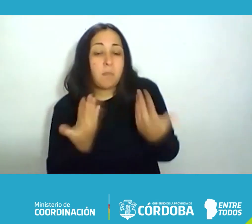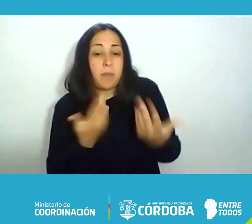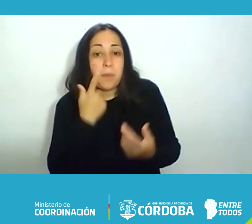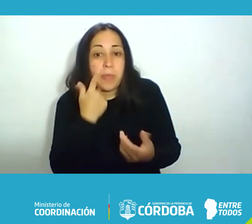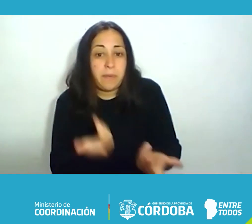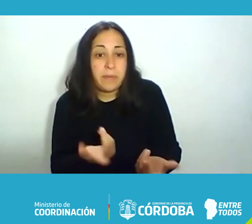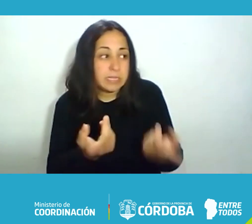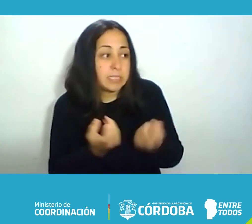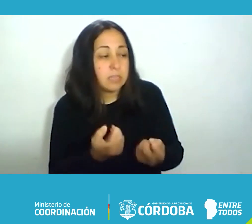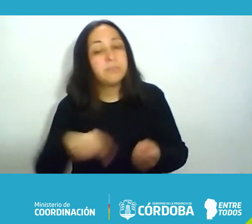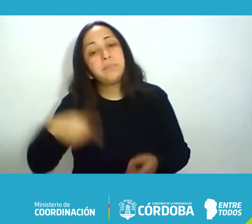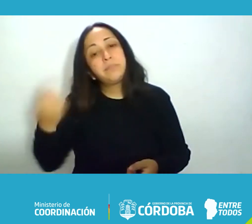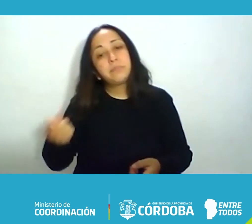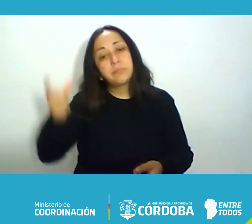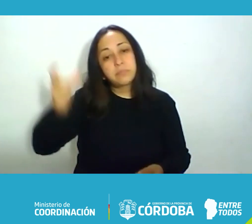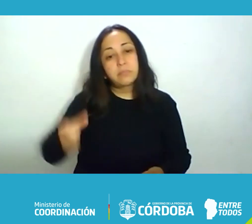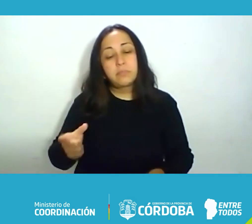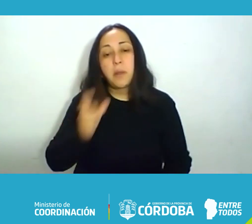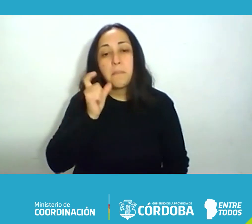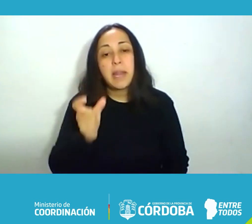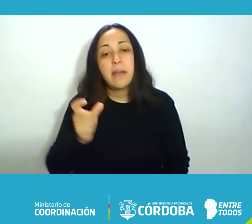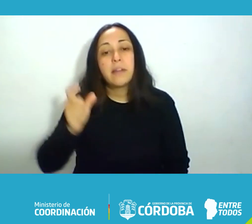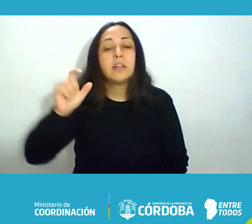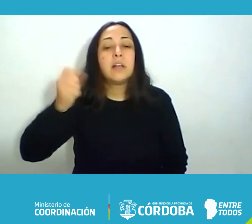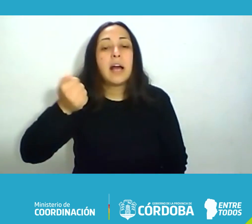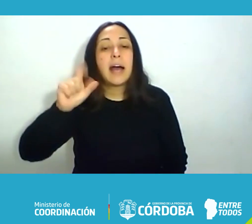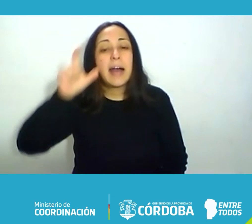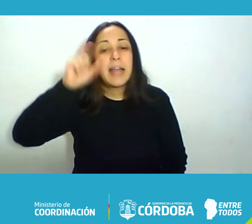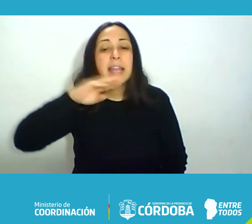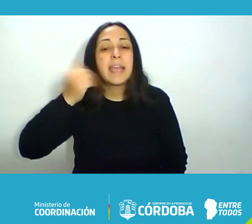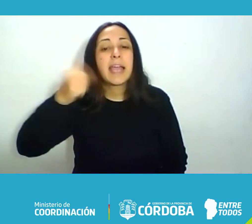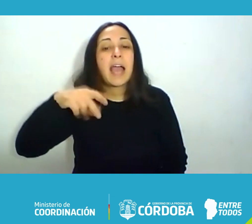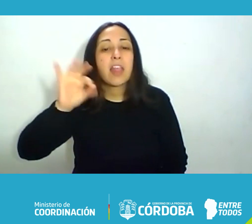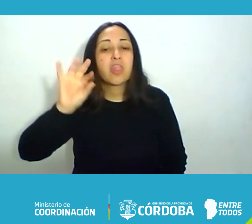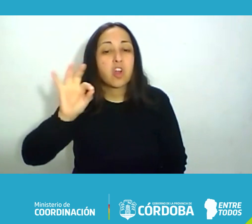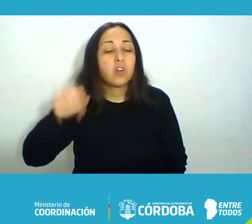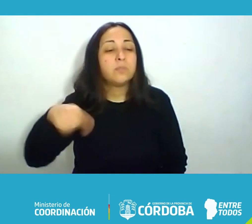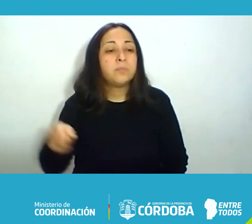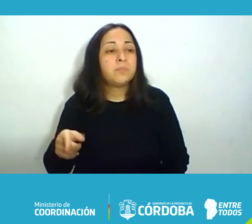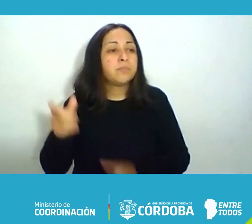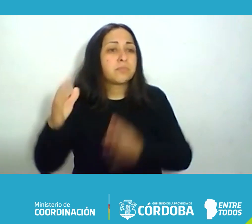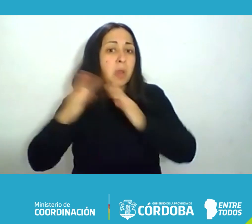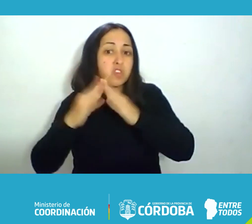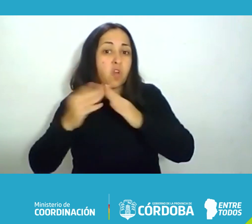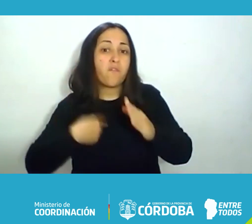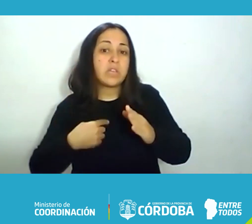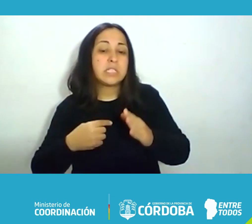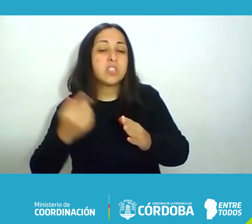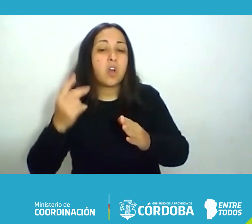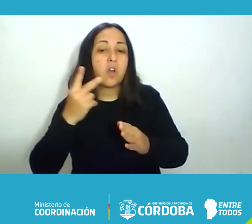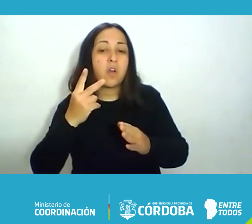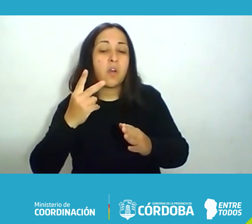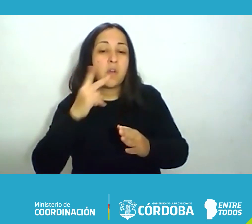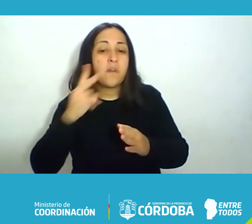vivir. Se le da la palabra entonces a Bortot Alejandro Claudio, quien declara lo siguiente, que es vecino de Villa